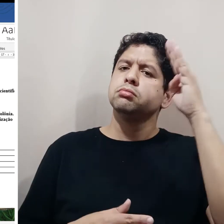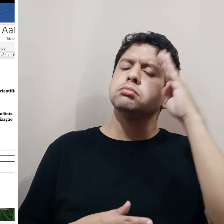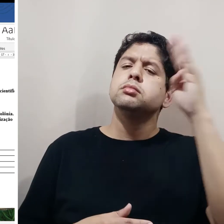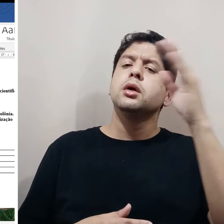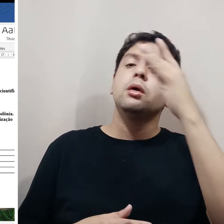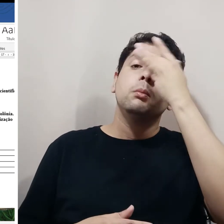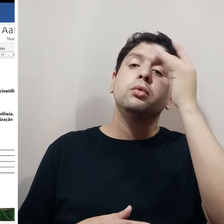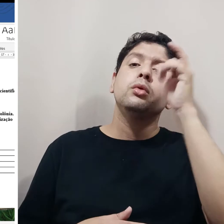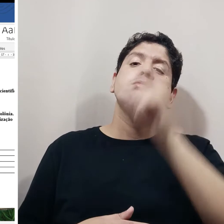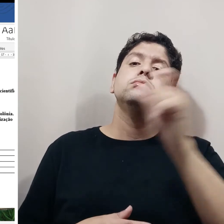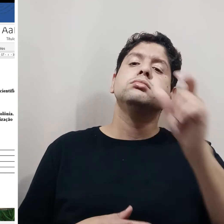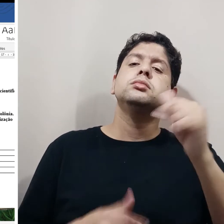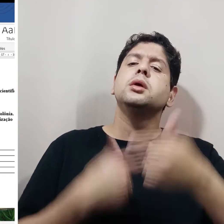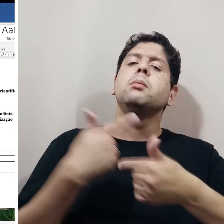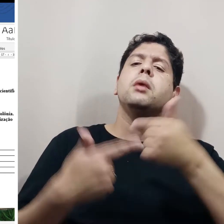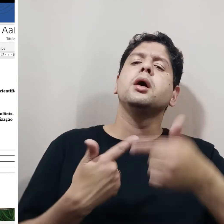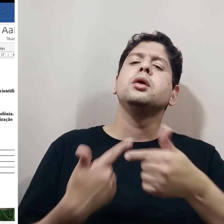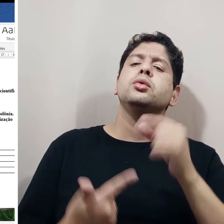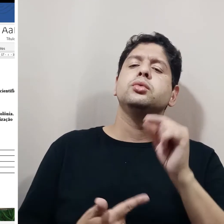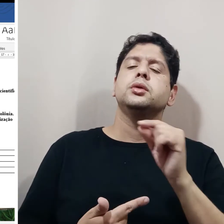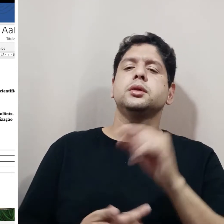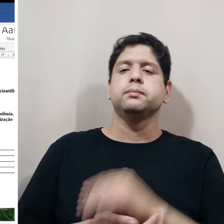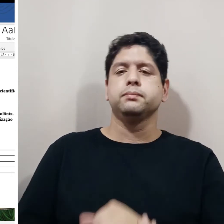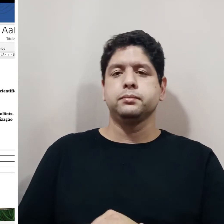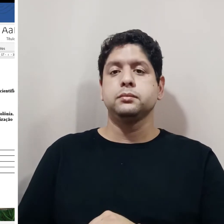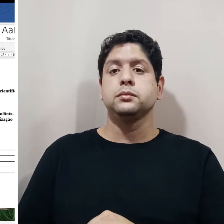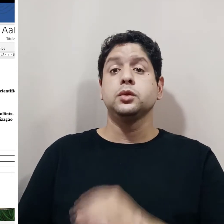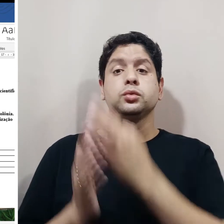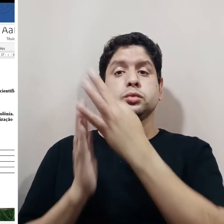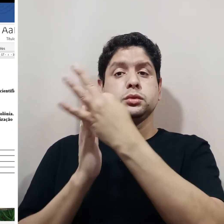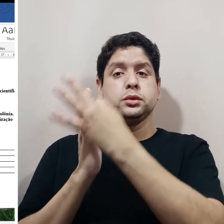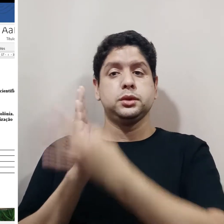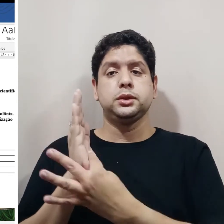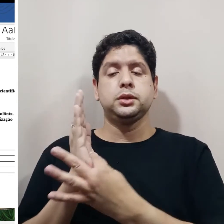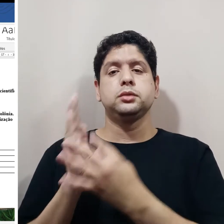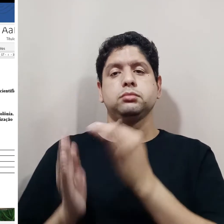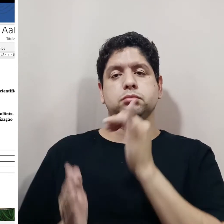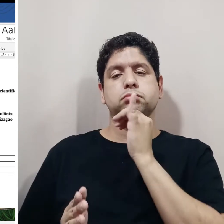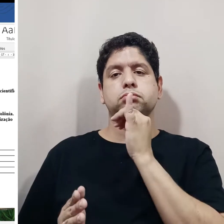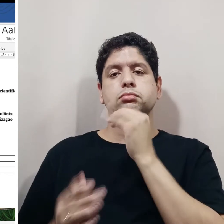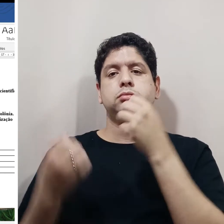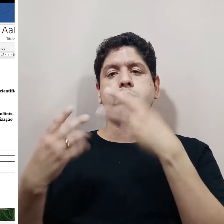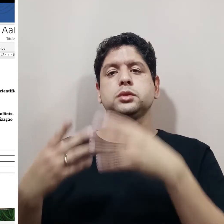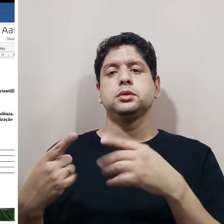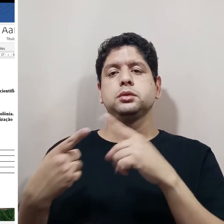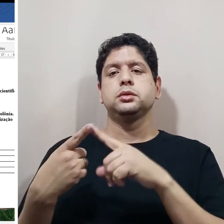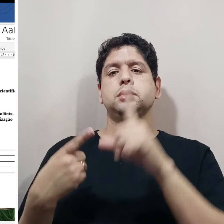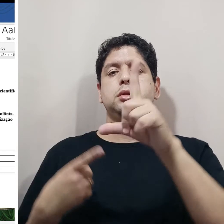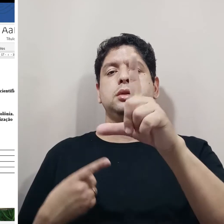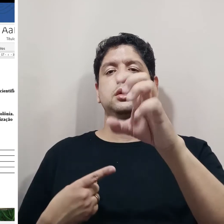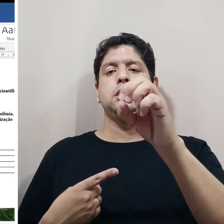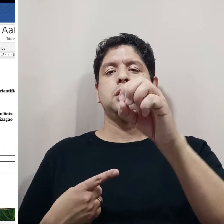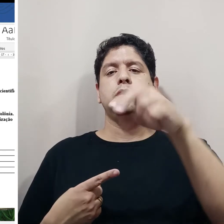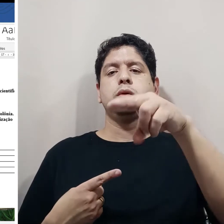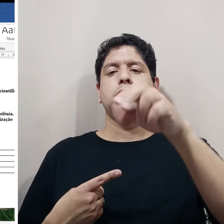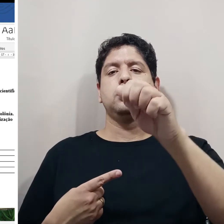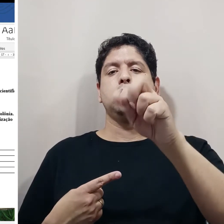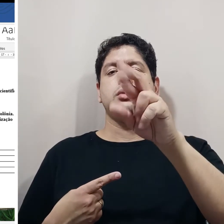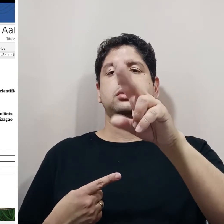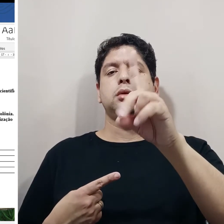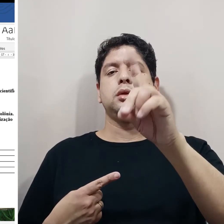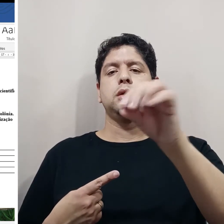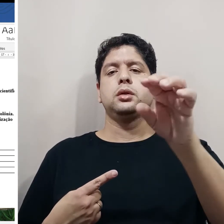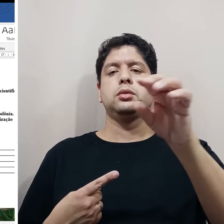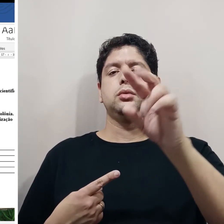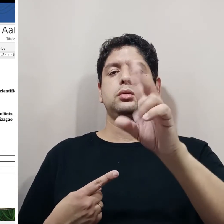sobre por que as coisas existem, como elas existem, como funcionam. E principais artistas, né? Nós